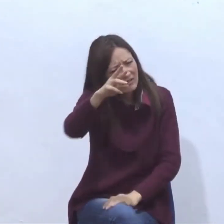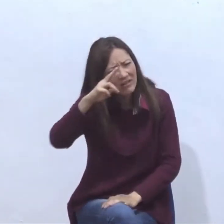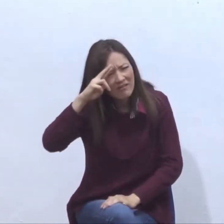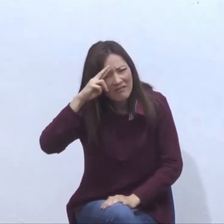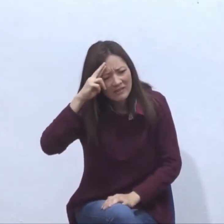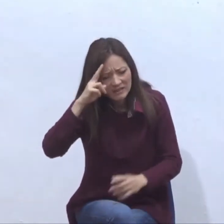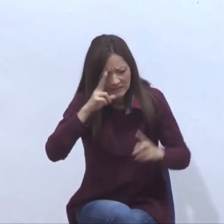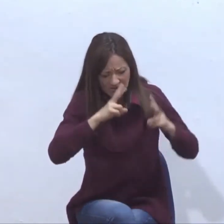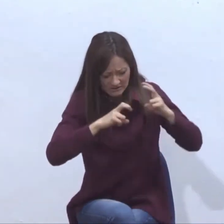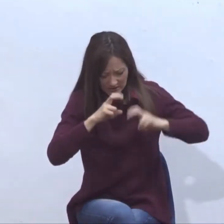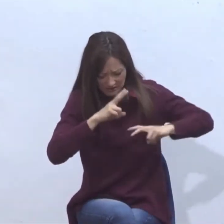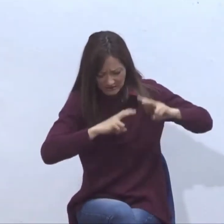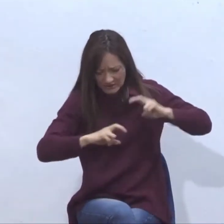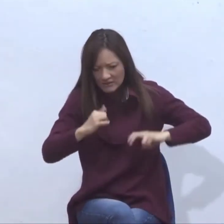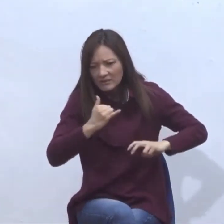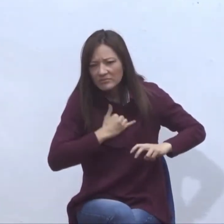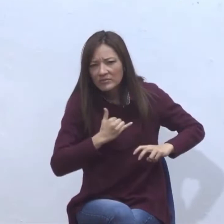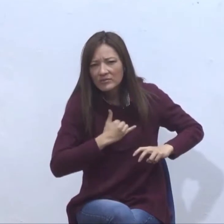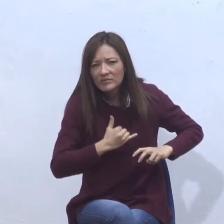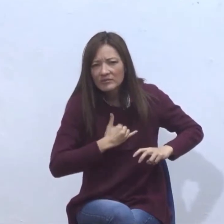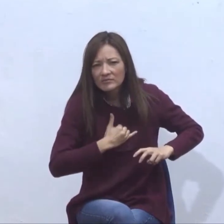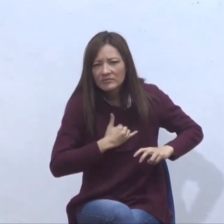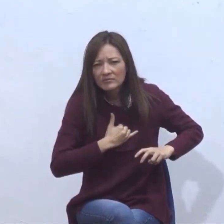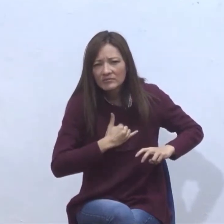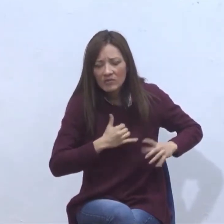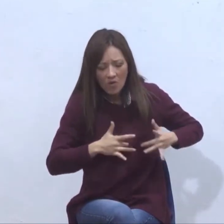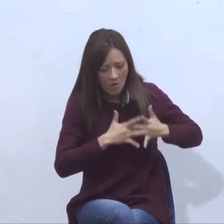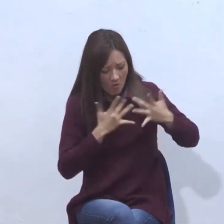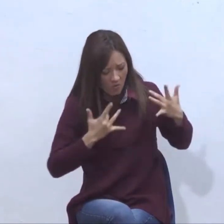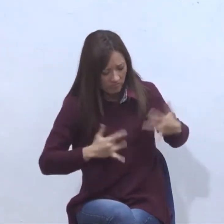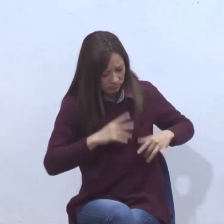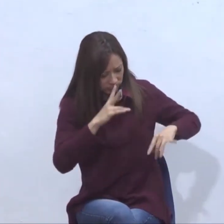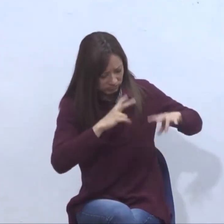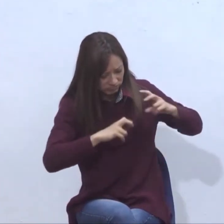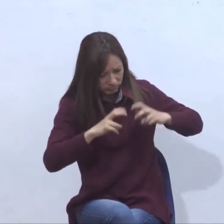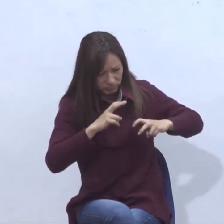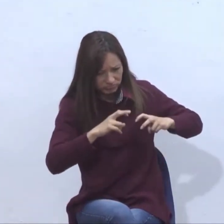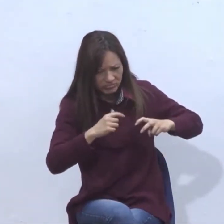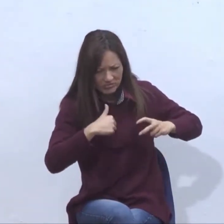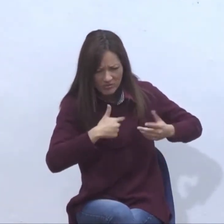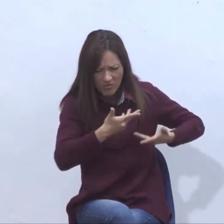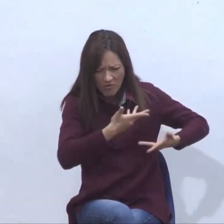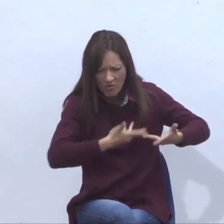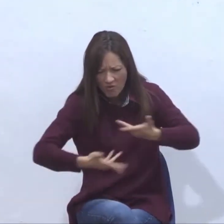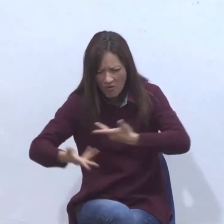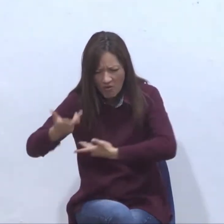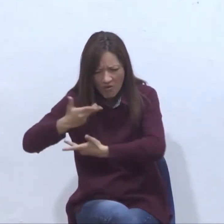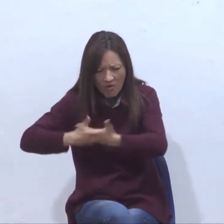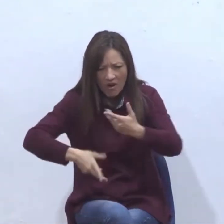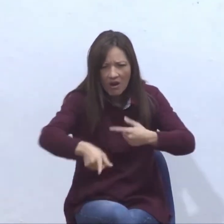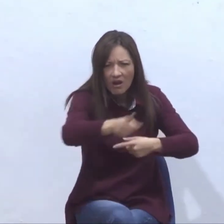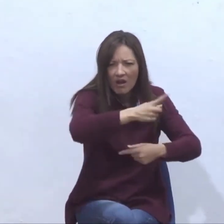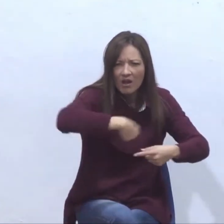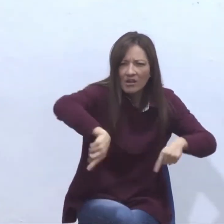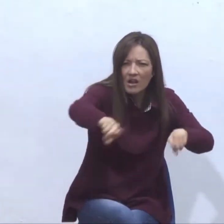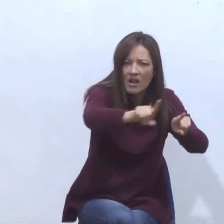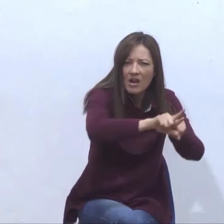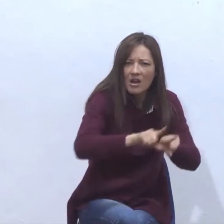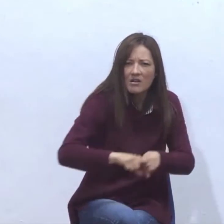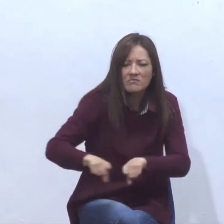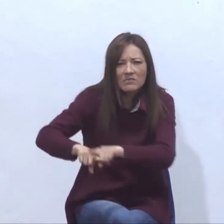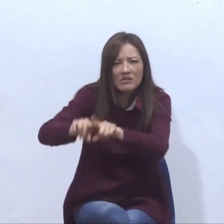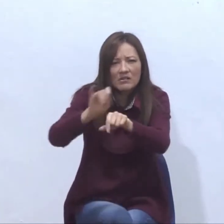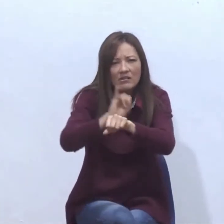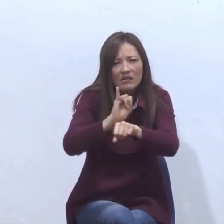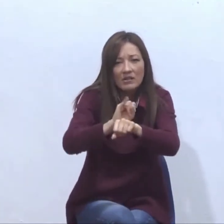reflexionar en usted mismo, tiene que escudriñar en su corazón si usted tiene comunión con sus hermanos. No solamente con el que está